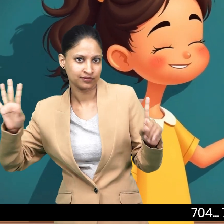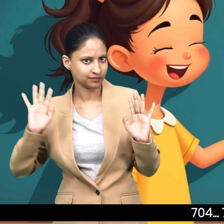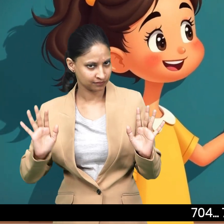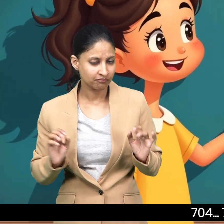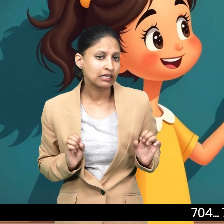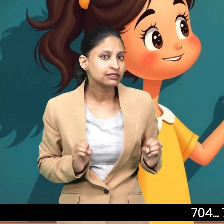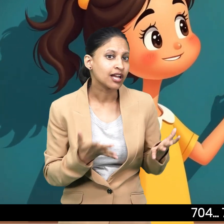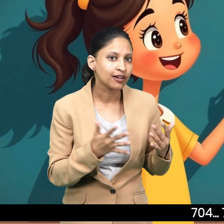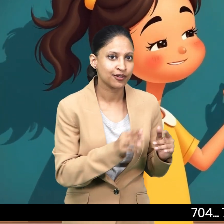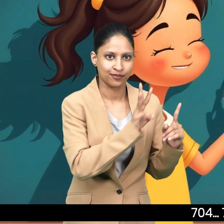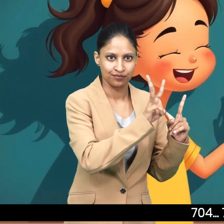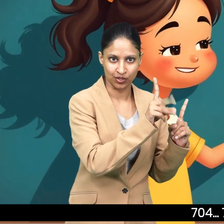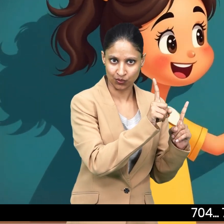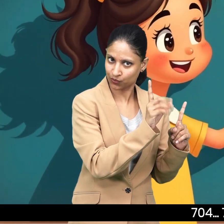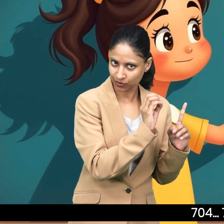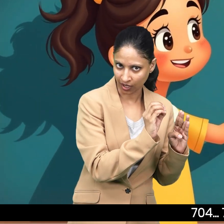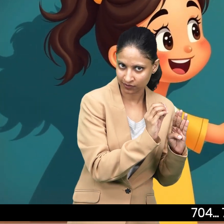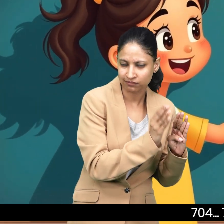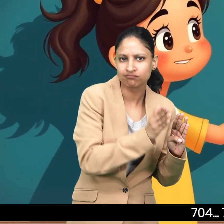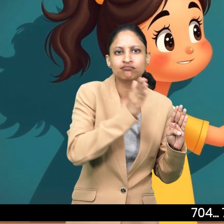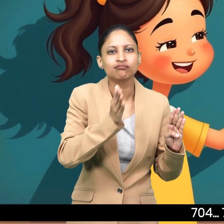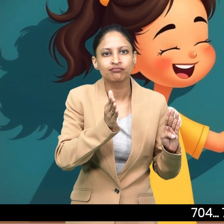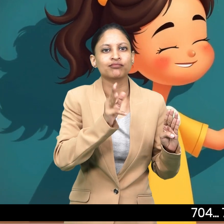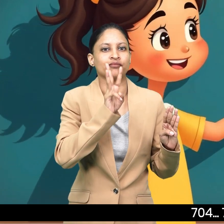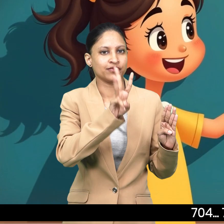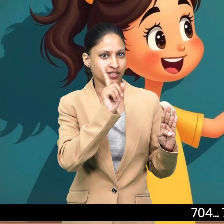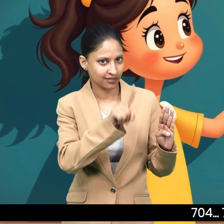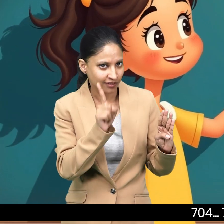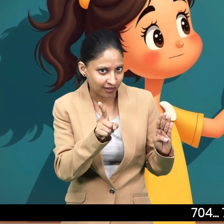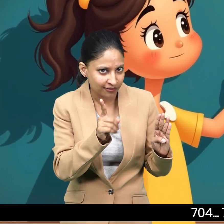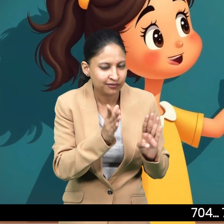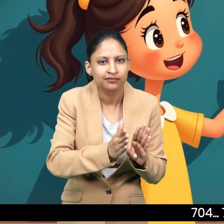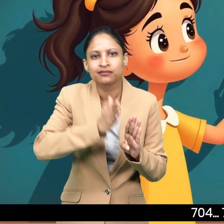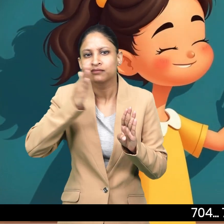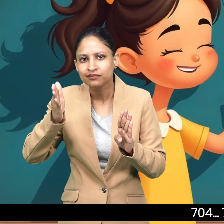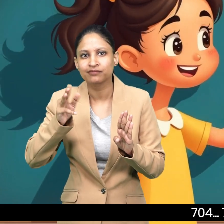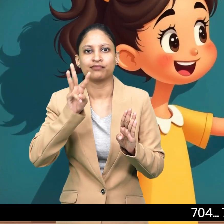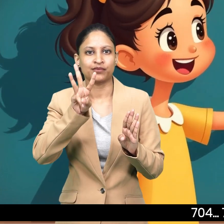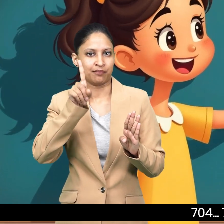704, 703, 702, 701.